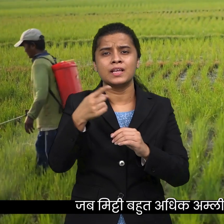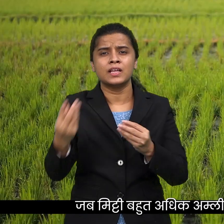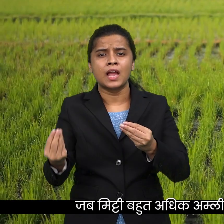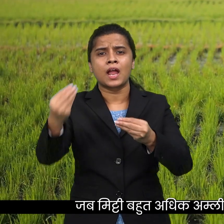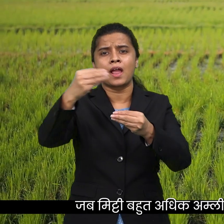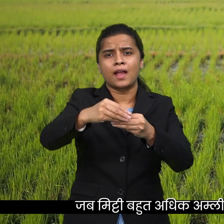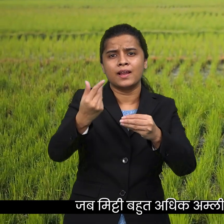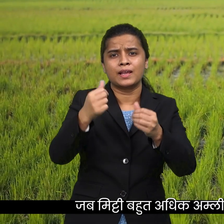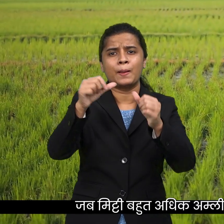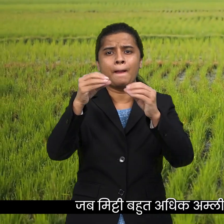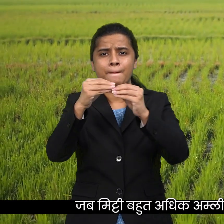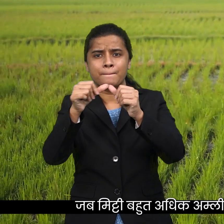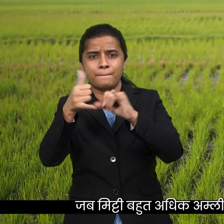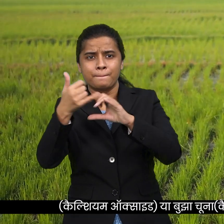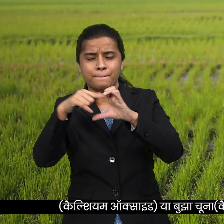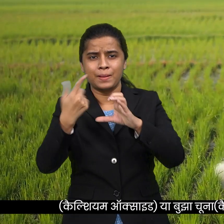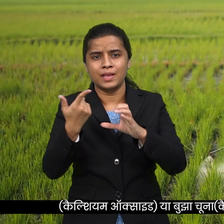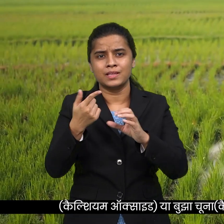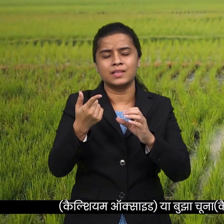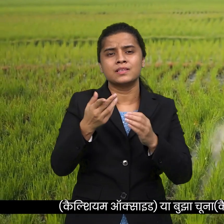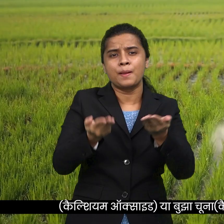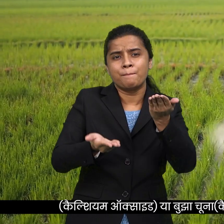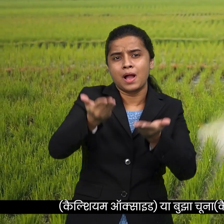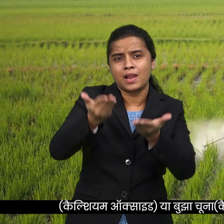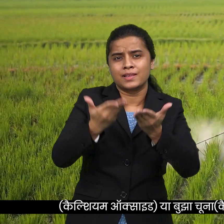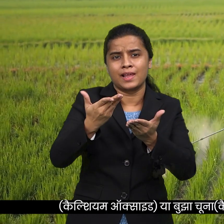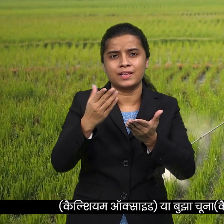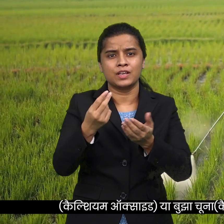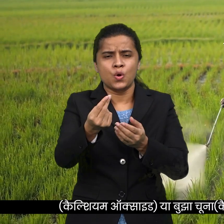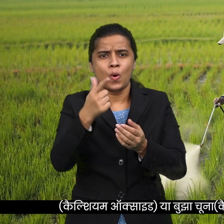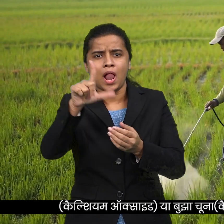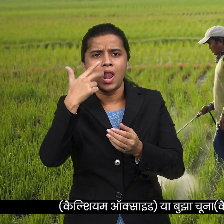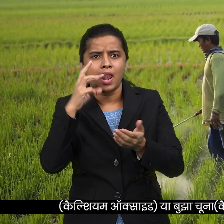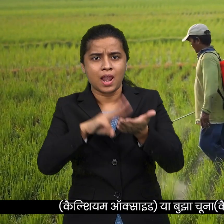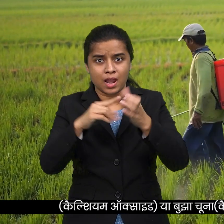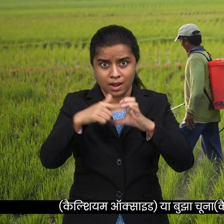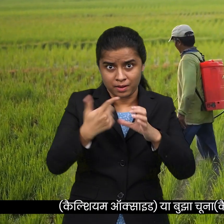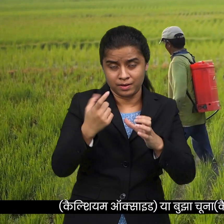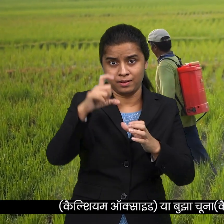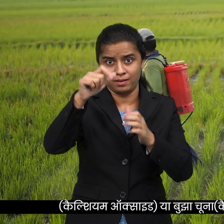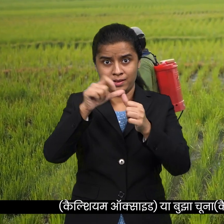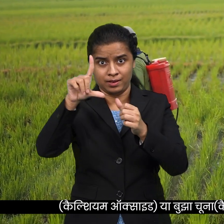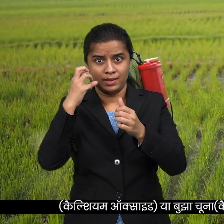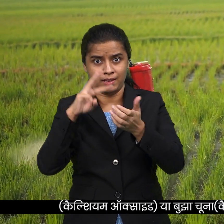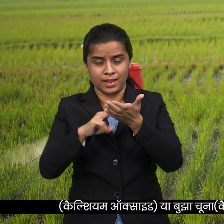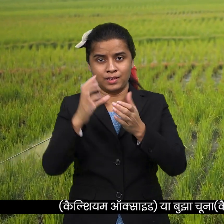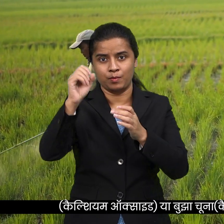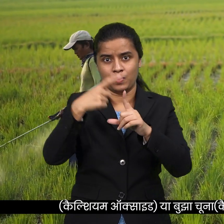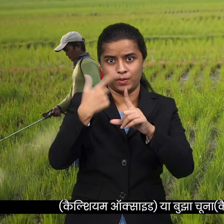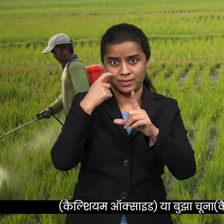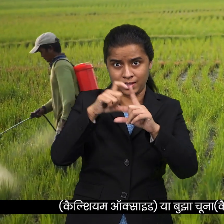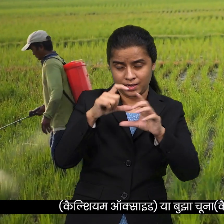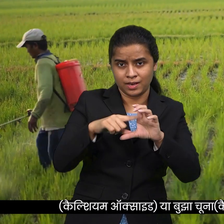उपचार अबूझा चूना कैल्शियम ऑक्साइड या बुझा चूना कैल्शियम हाइड्रोक्साइड